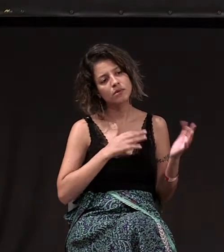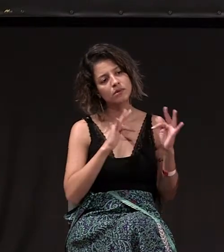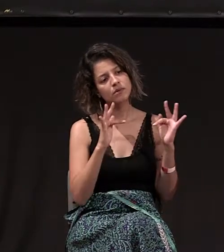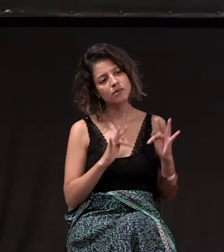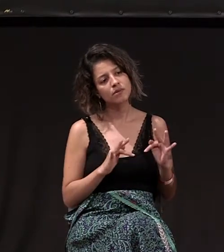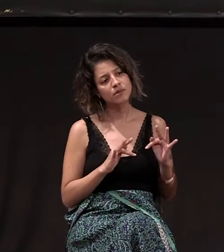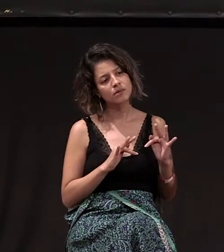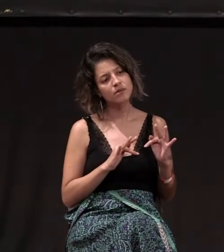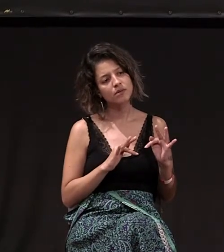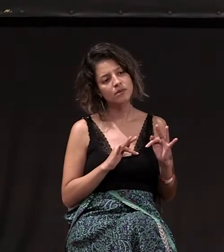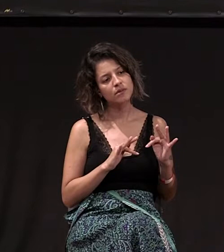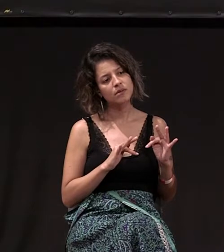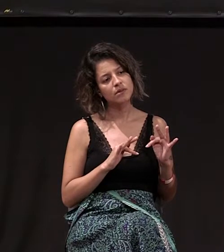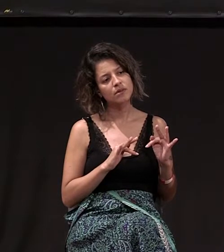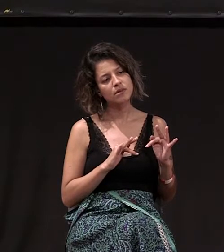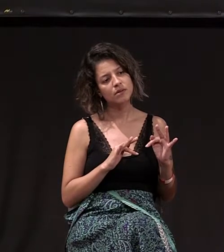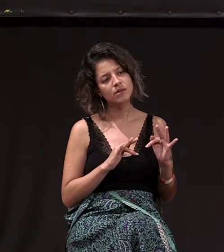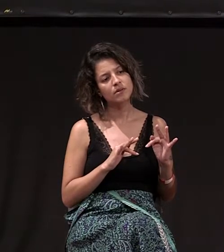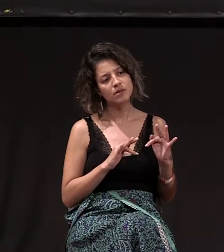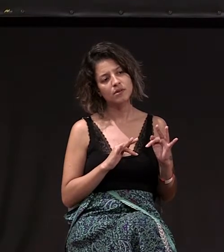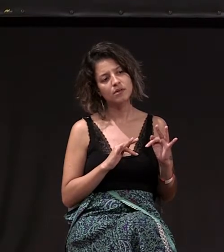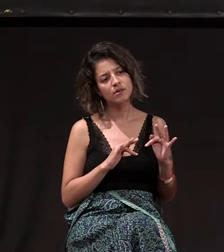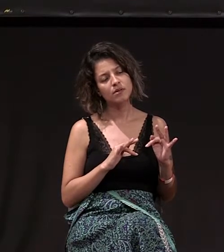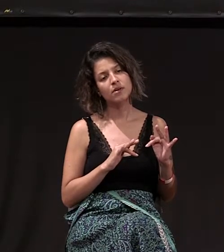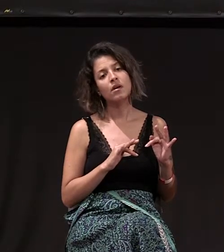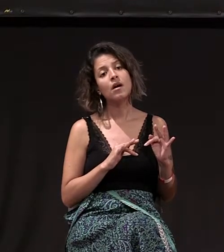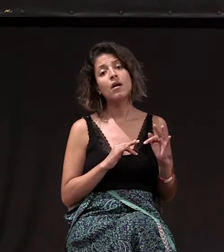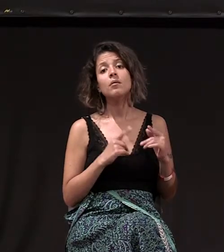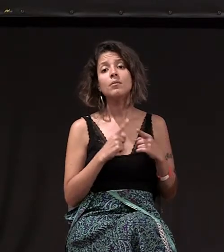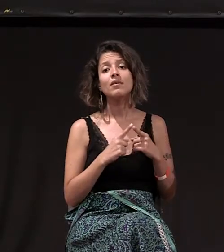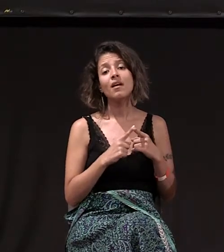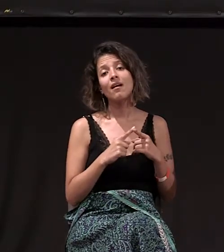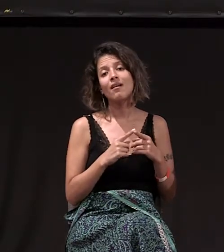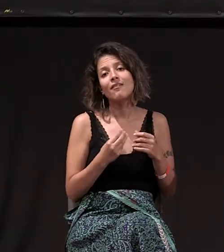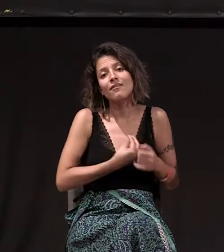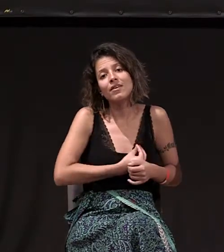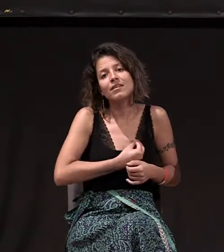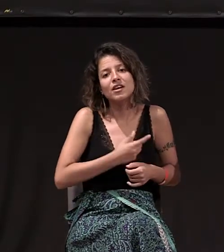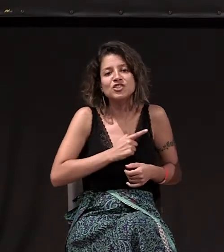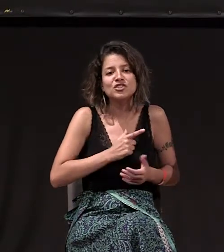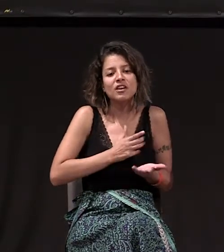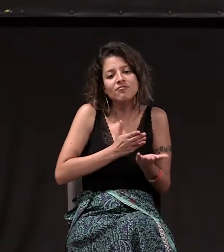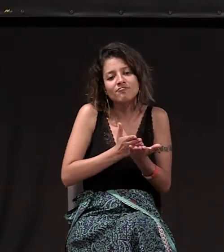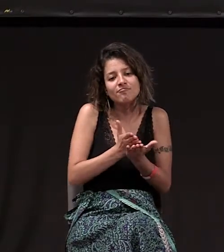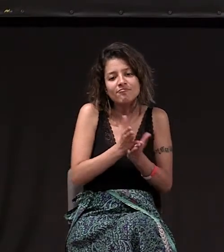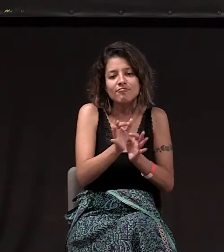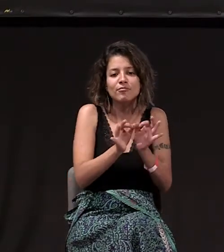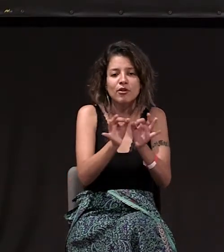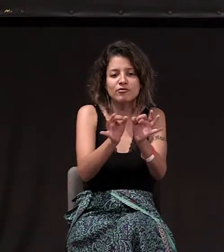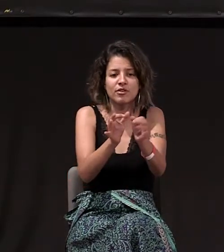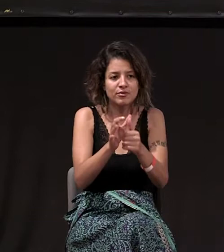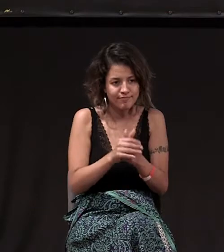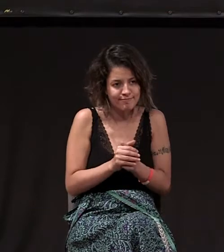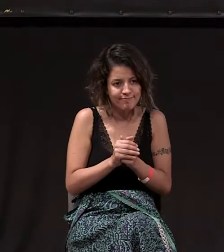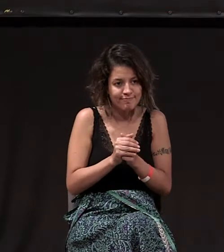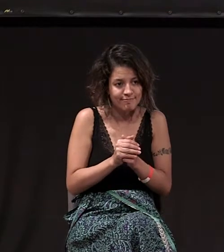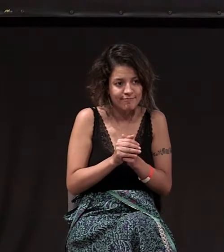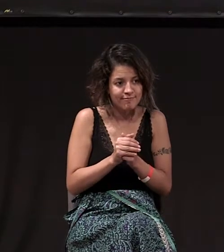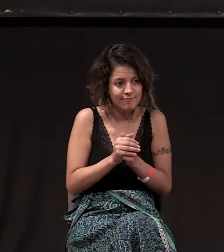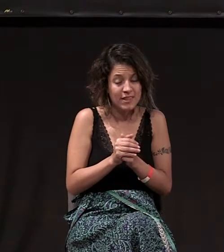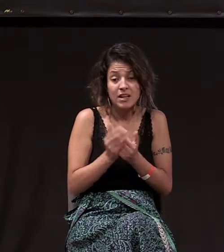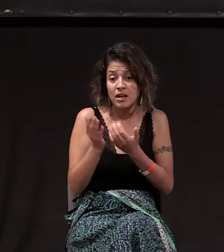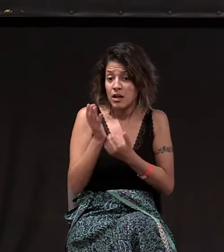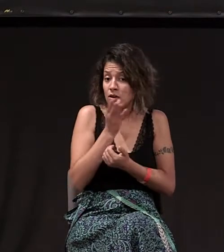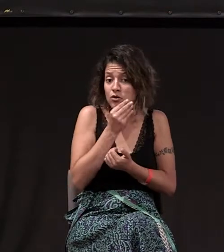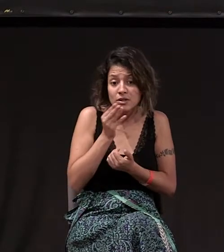feliz por finalmente ter algum rumo da vida dela. Porque o adolescente, normalmente, quando ele está terminando